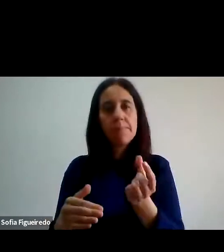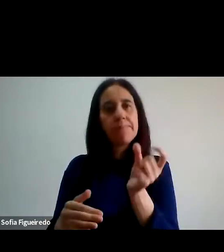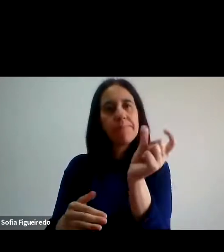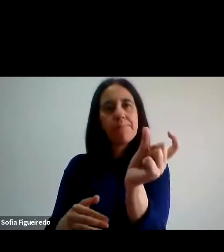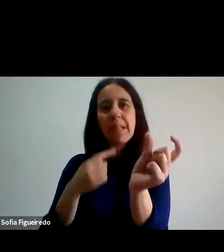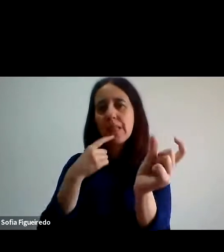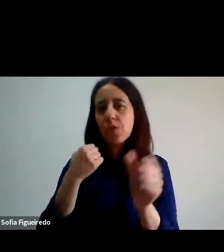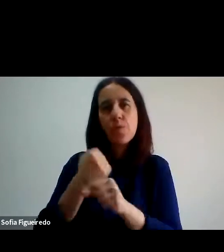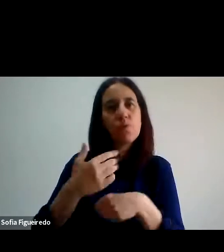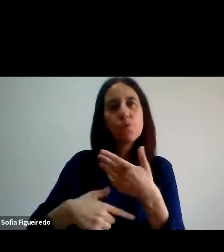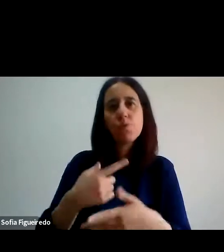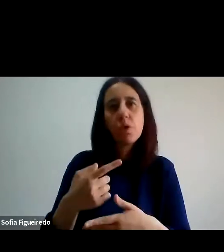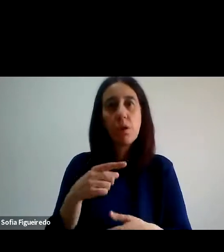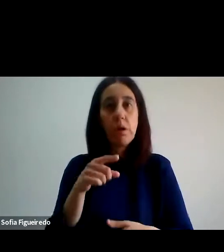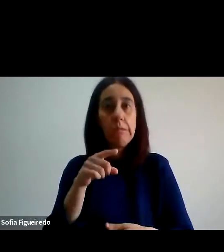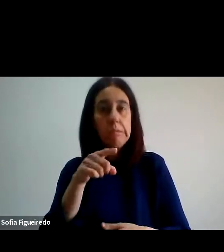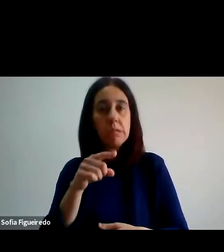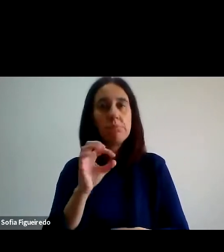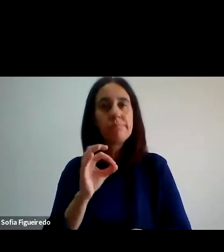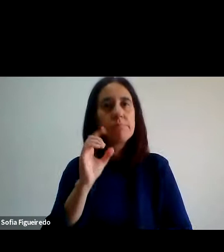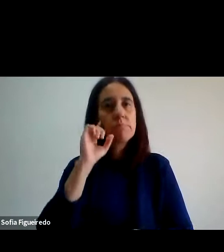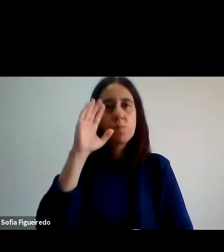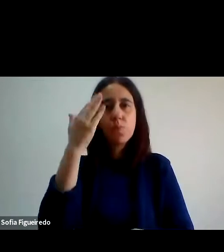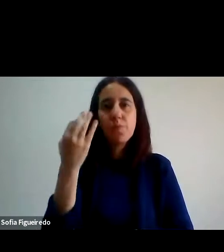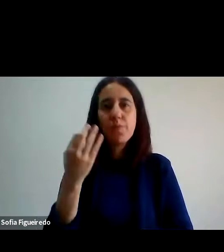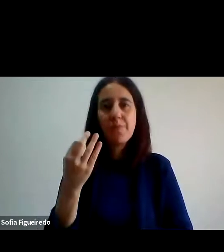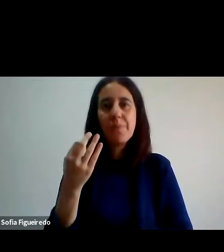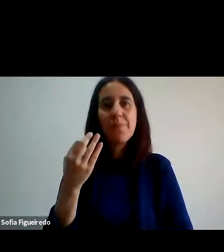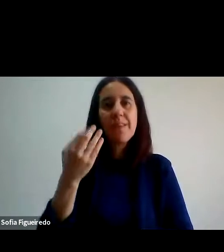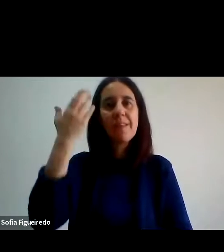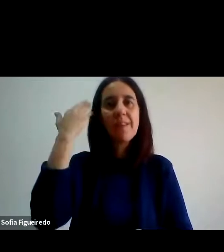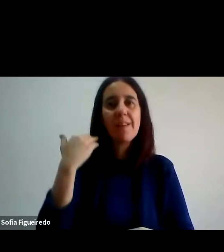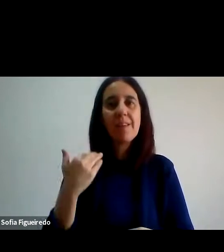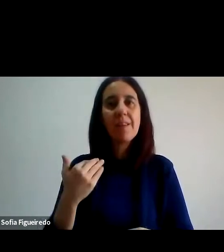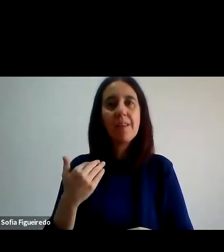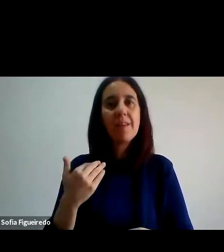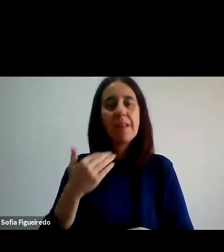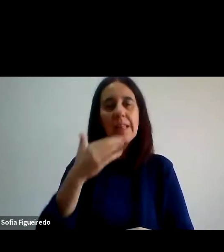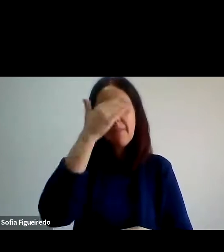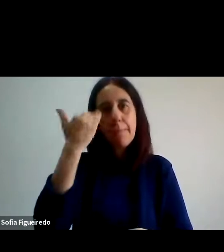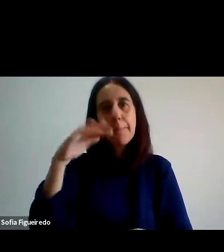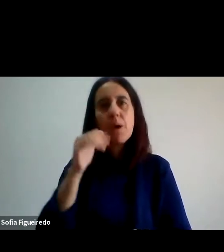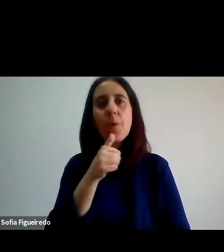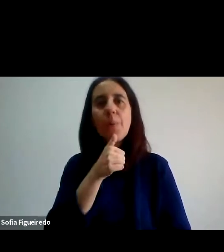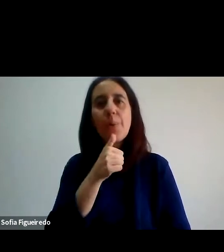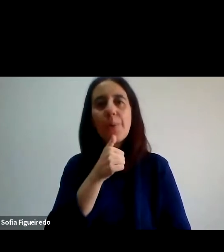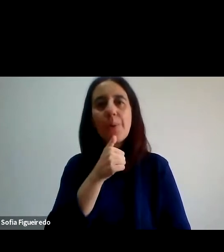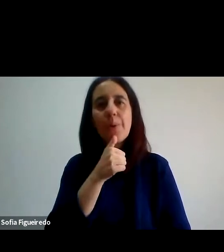não funciona. Ora, isso é um ponto absolutamente central que no passado era mais difícil de conseguir